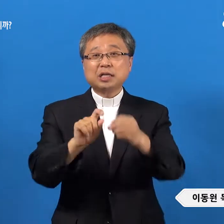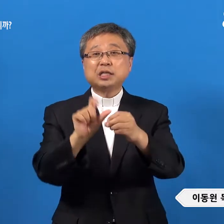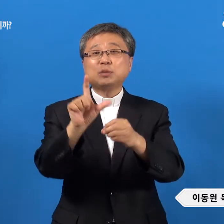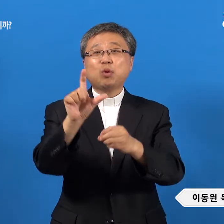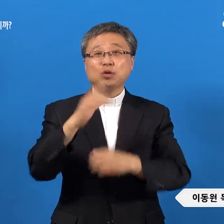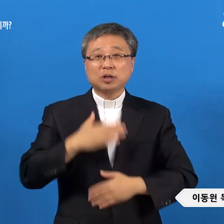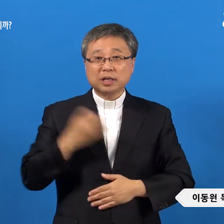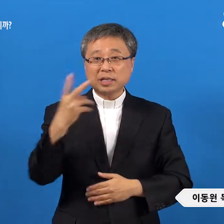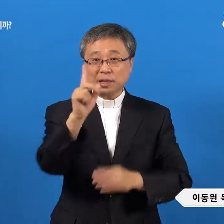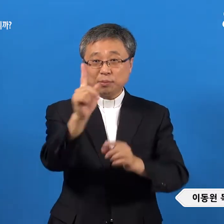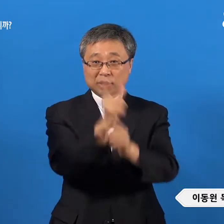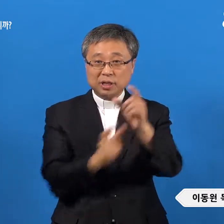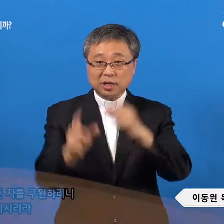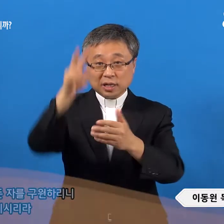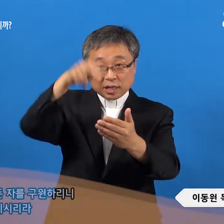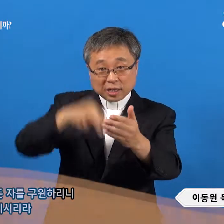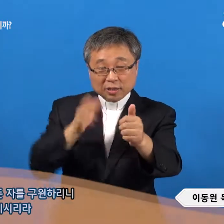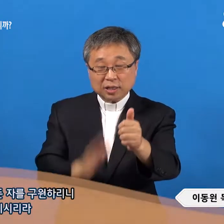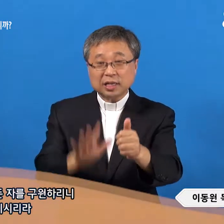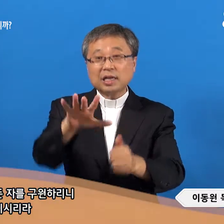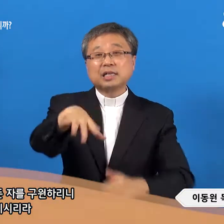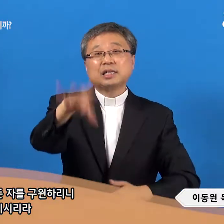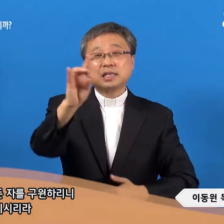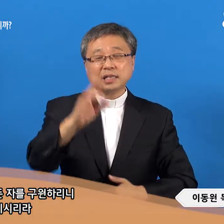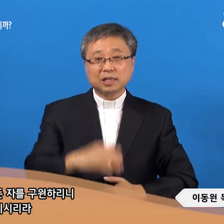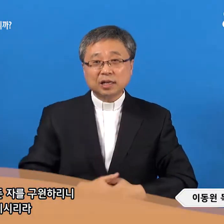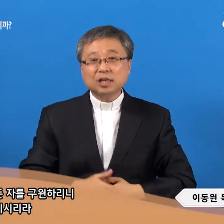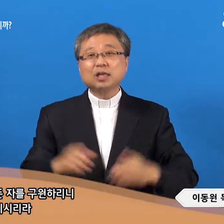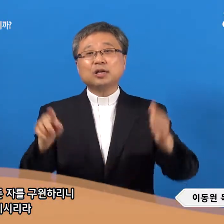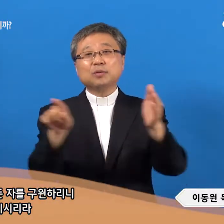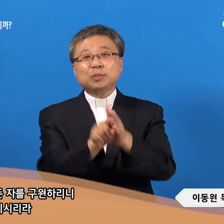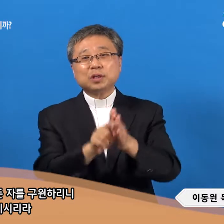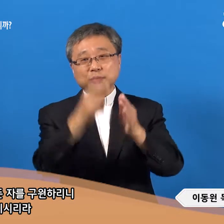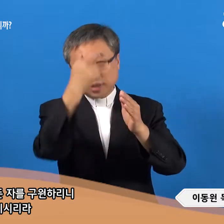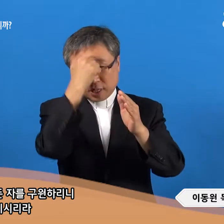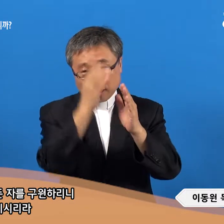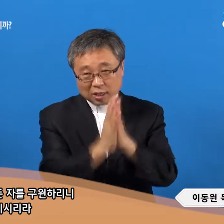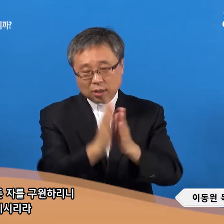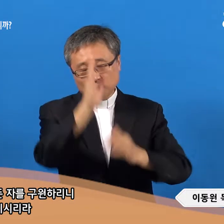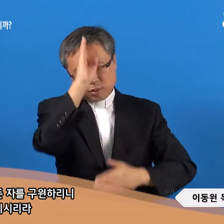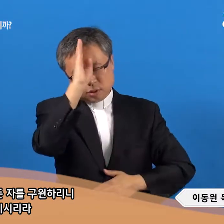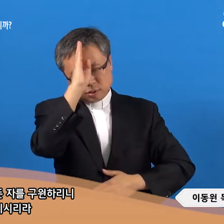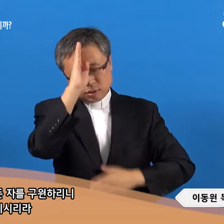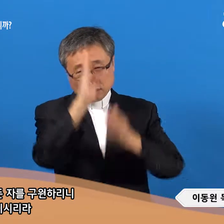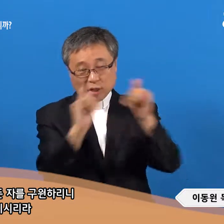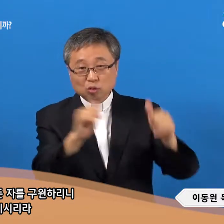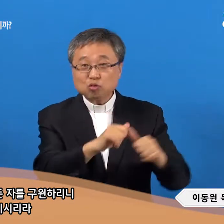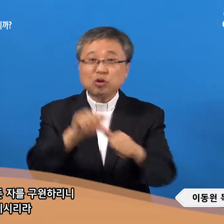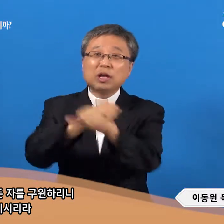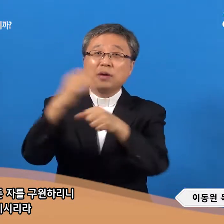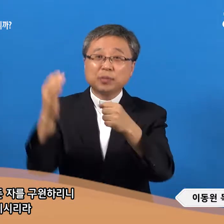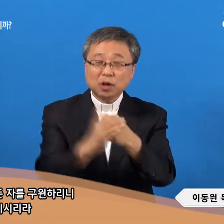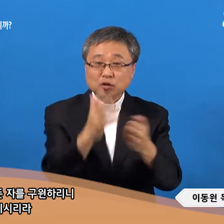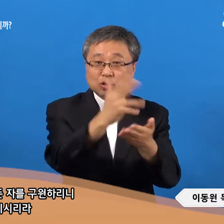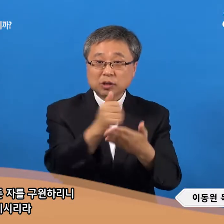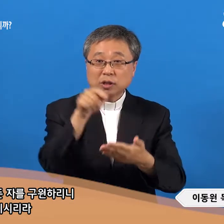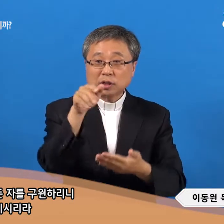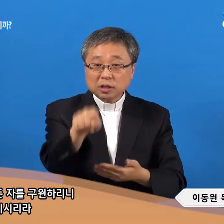15절을 다시 한번 읽겠습니다. 15절 다 같이 시작. 믿음의 기도는 병든 자를 구원하리니 주께서 그를 일으키시리라.